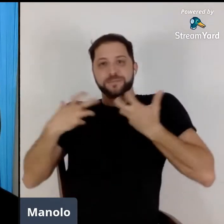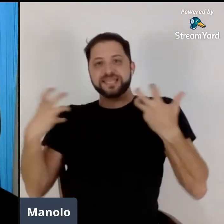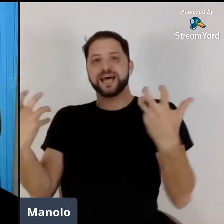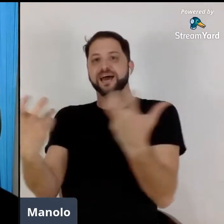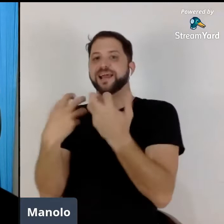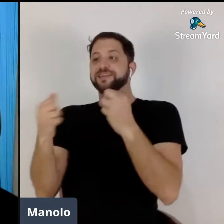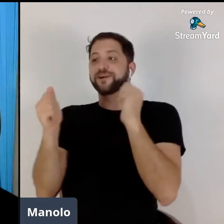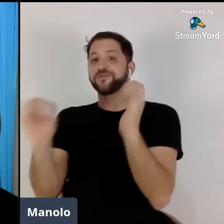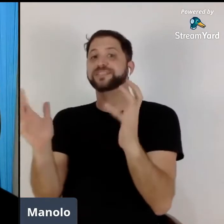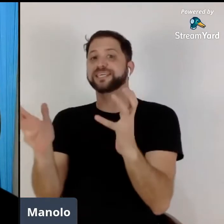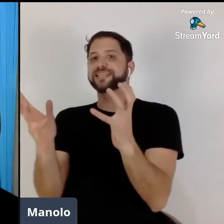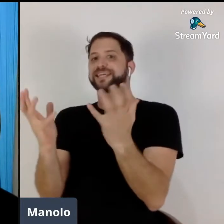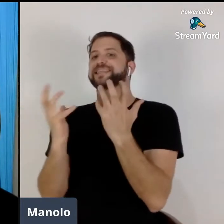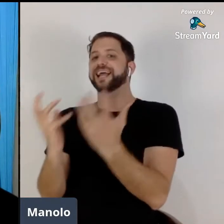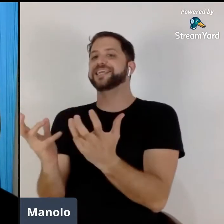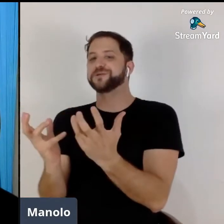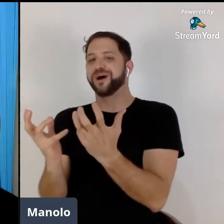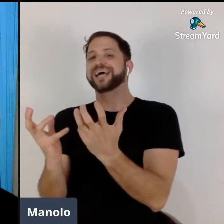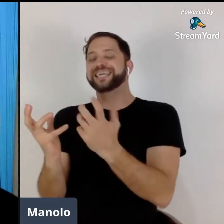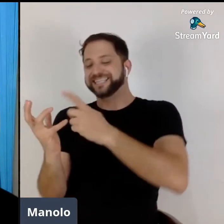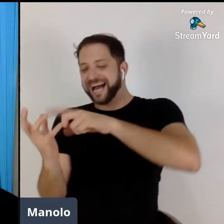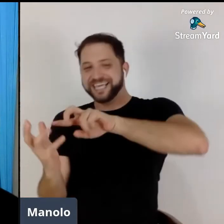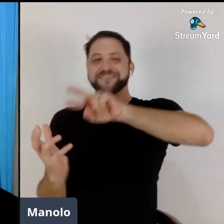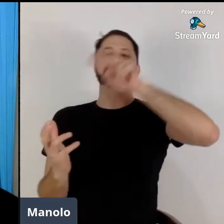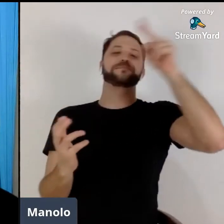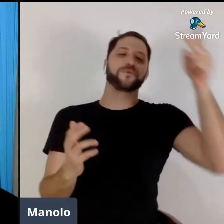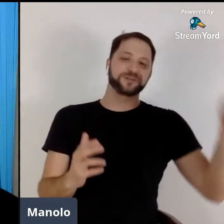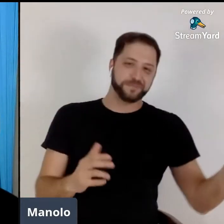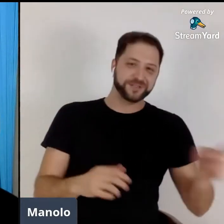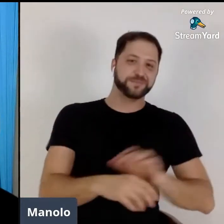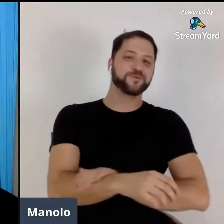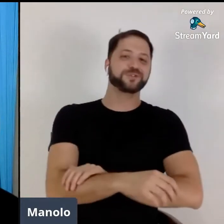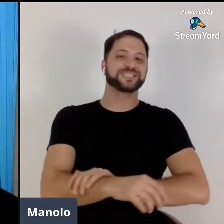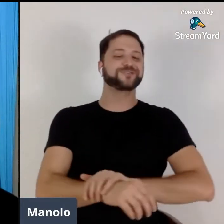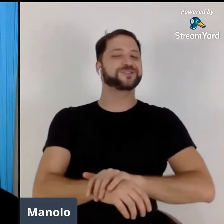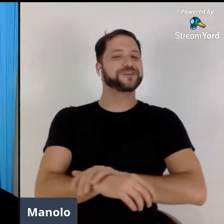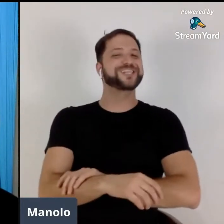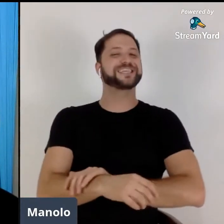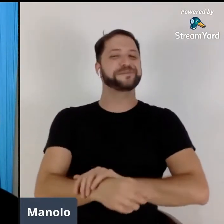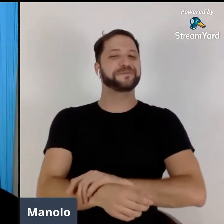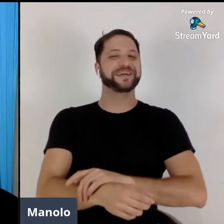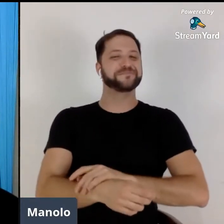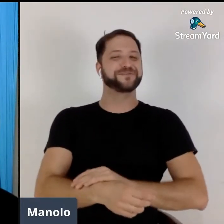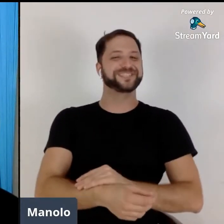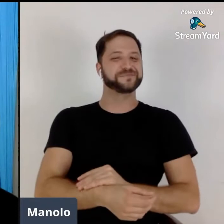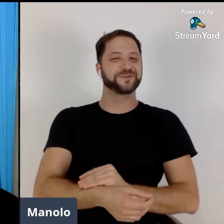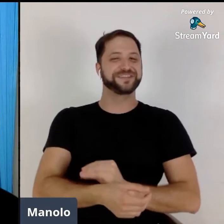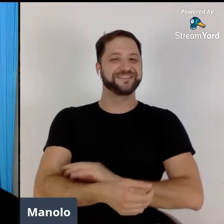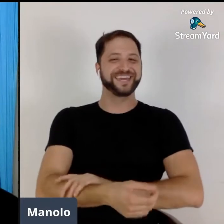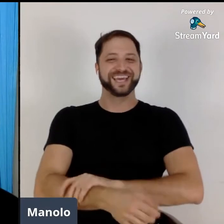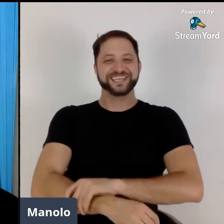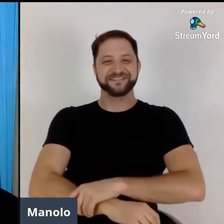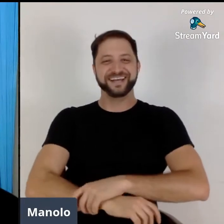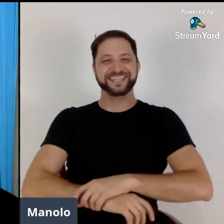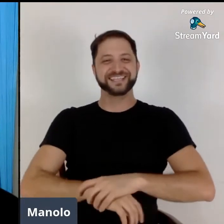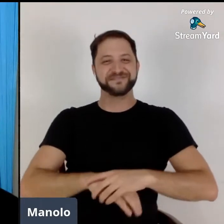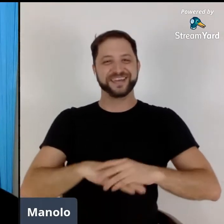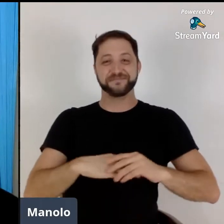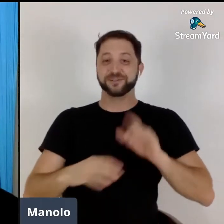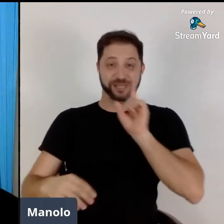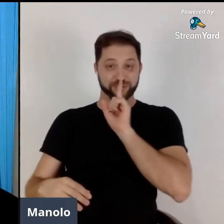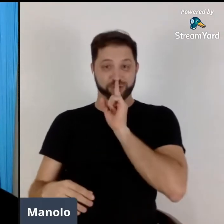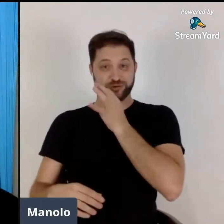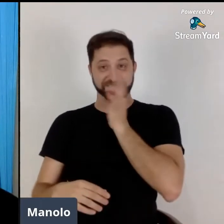vai dominar ali, vai conseguir entender a língua, e daí você pode partir para o curso de tradução que a gente está preparando para vocês no ano que vem, que vai